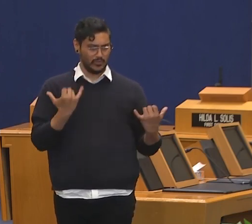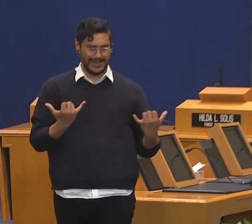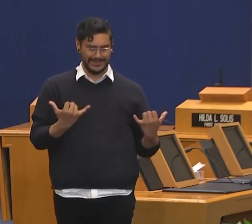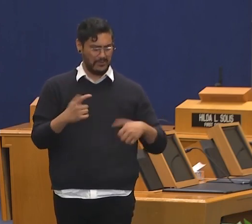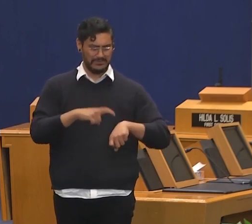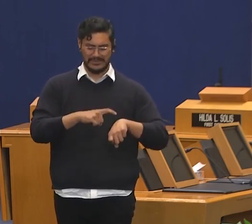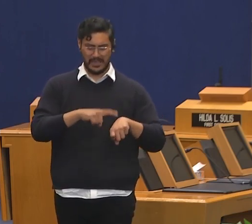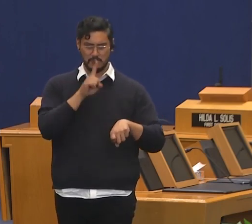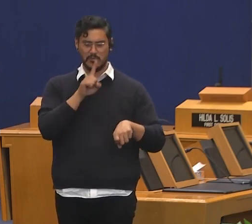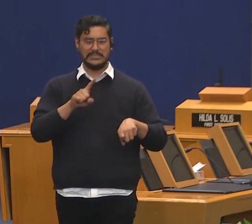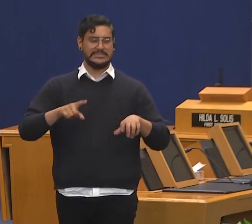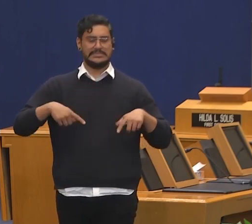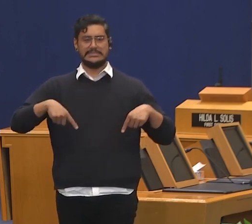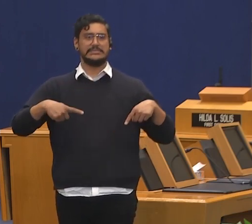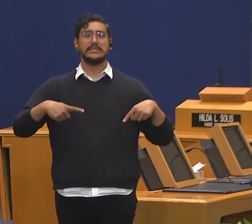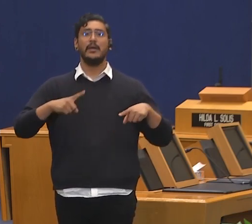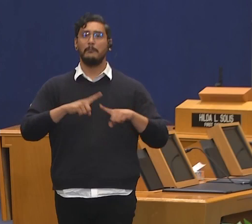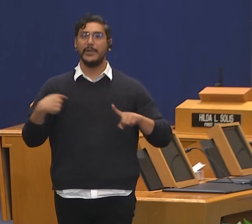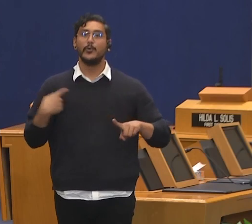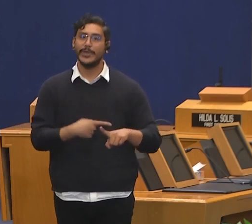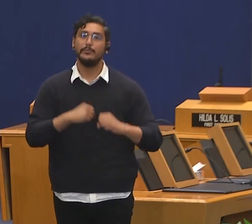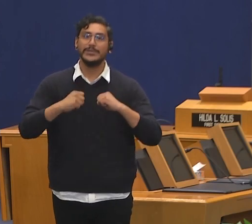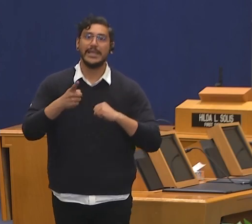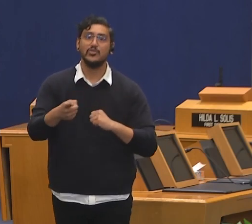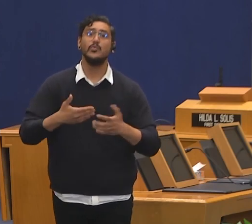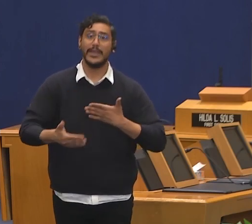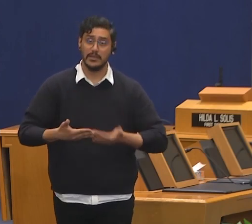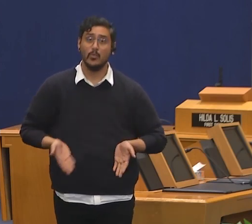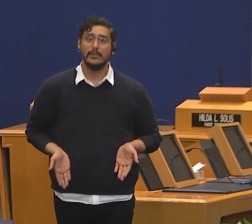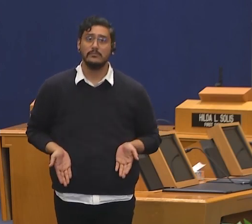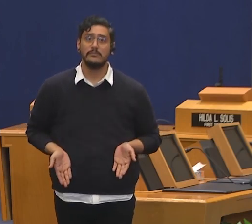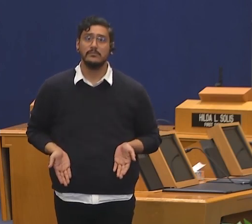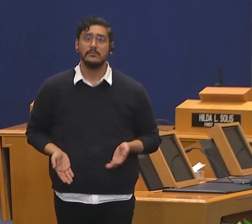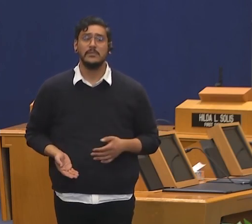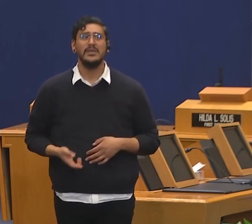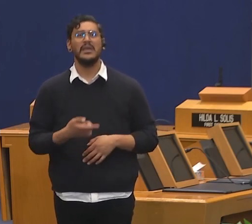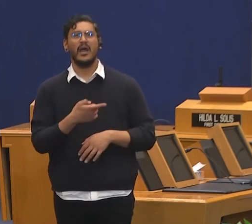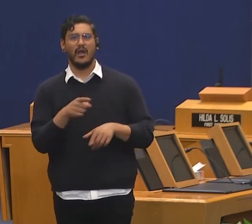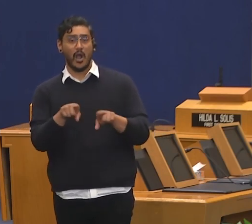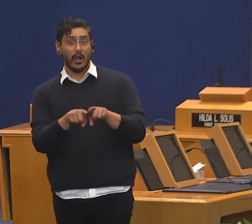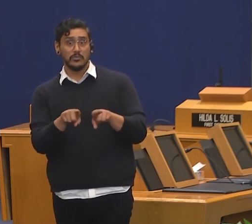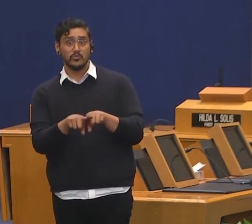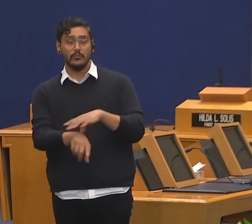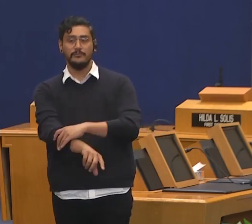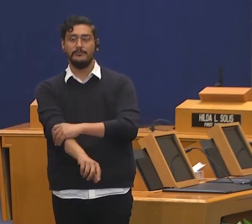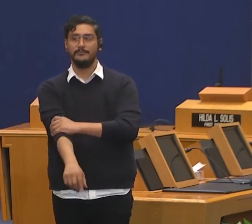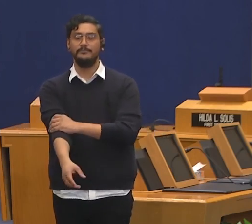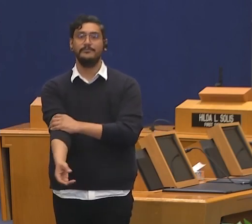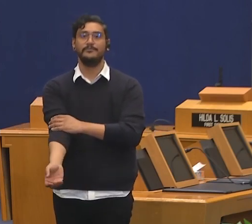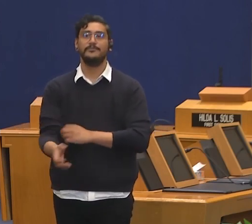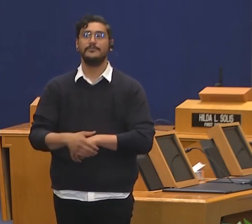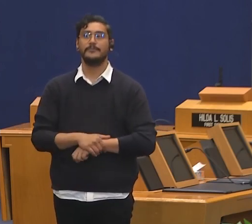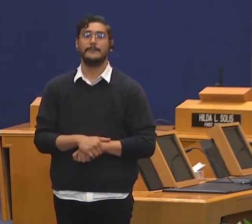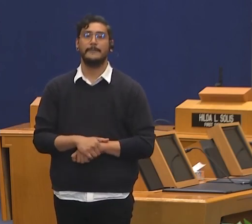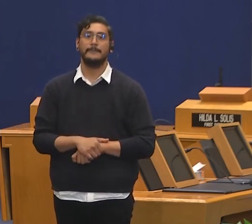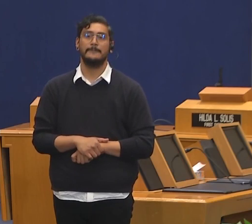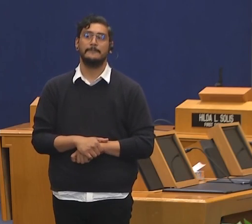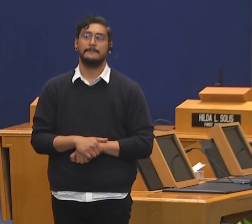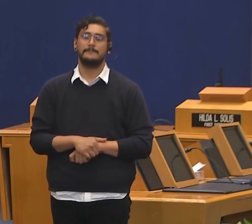incertidumbre. Finalmente, la fiscal Lacey está tratando de detener a criminales quienes utilizan esta emergencia de salud